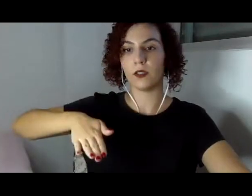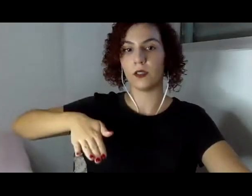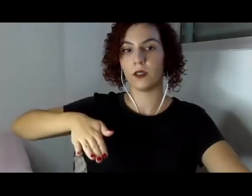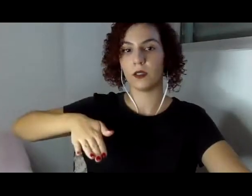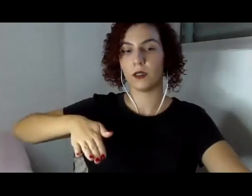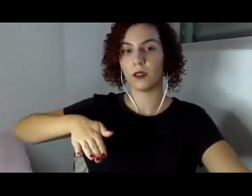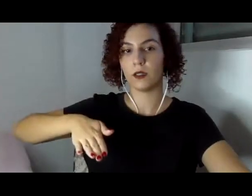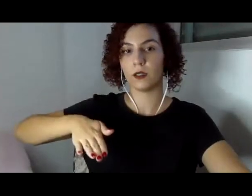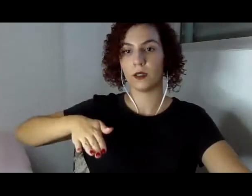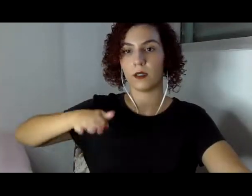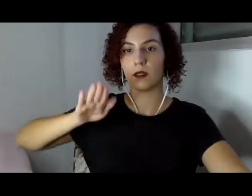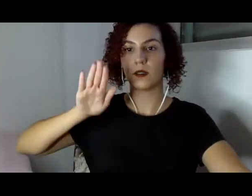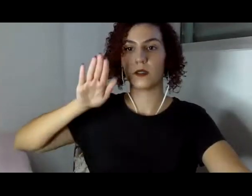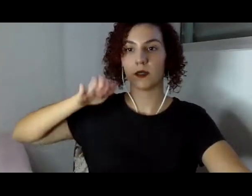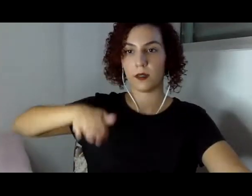Tarde.